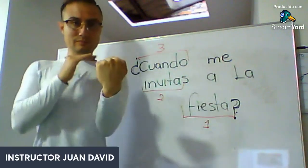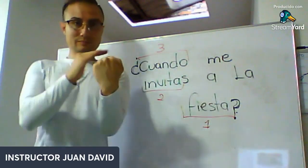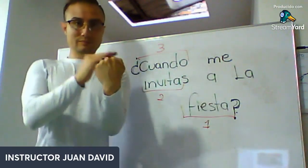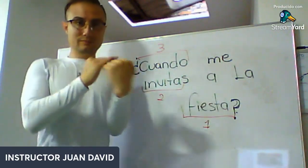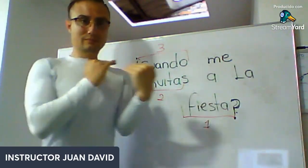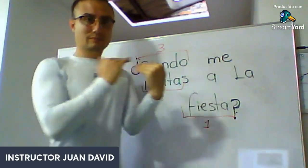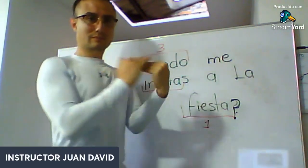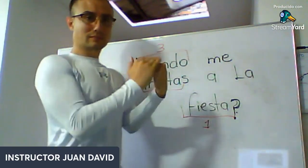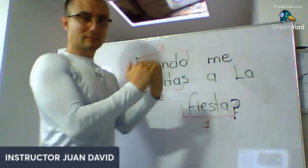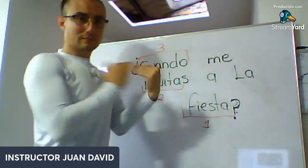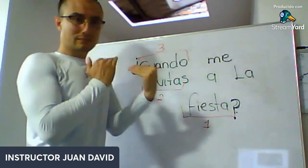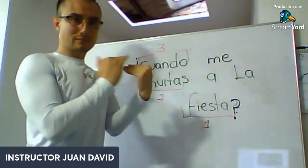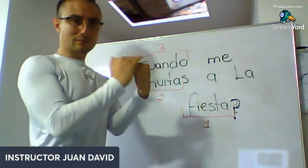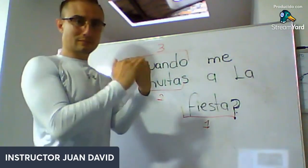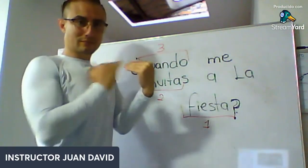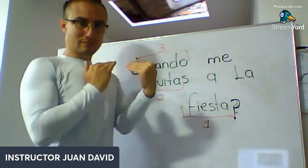seña sería así invitarme